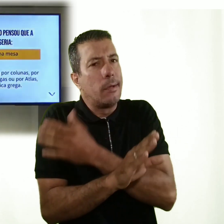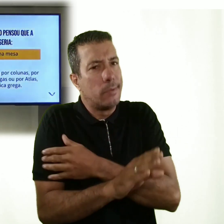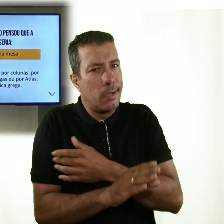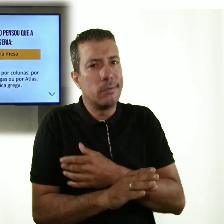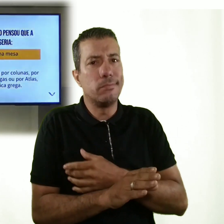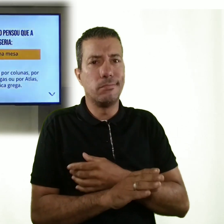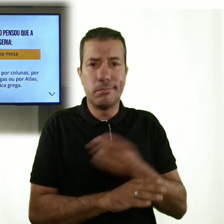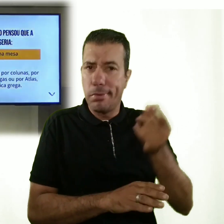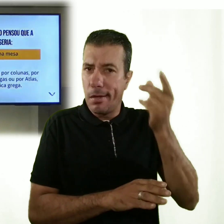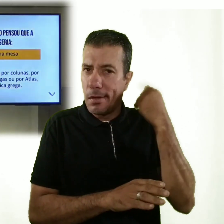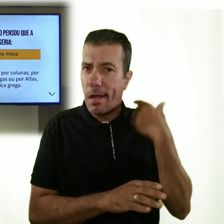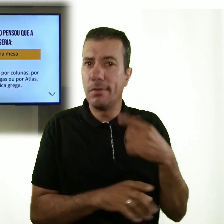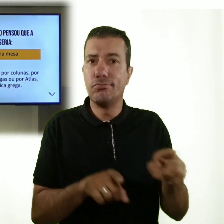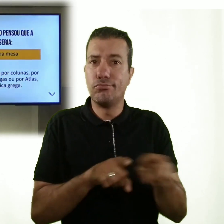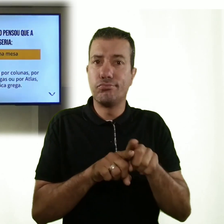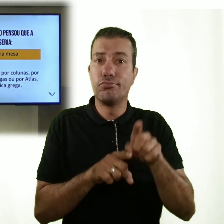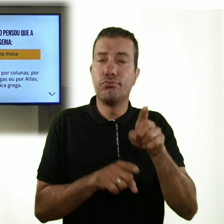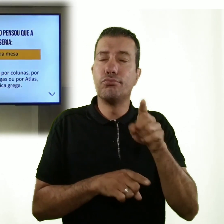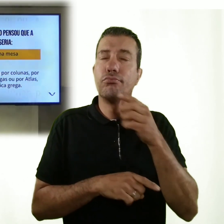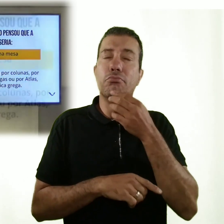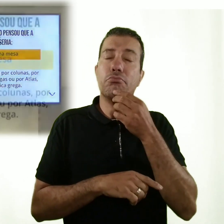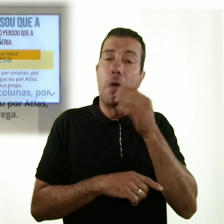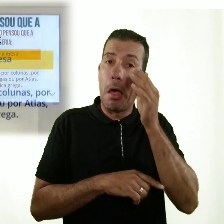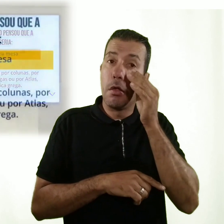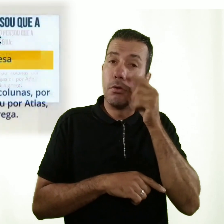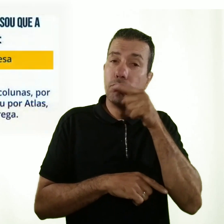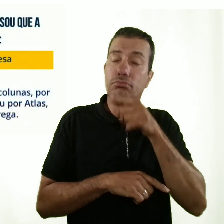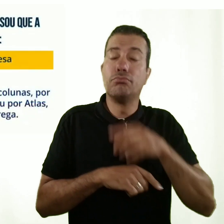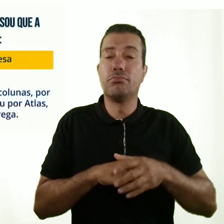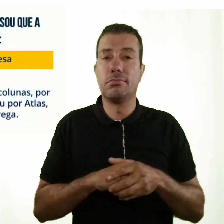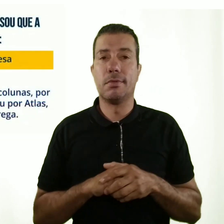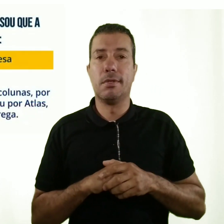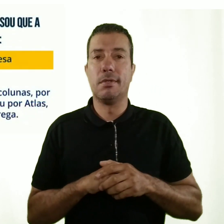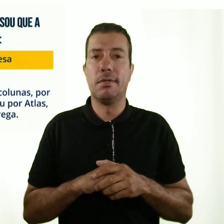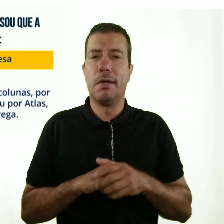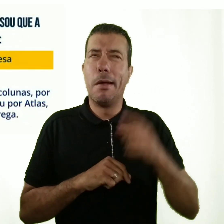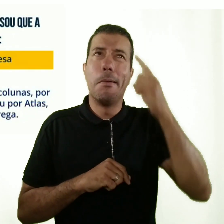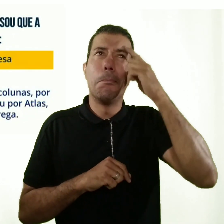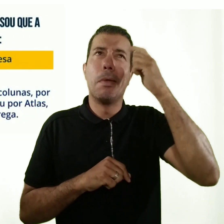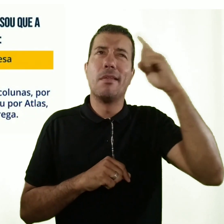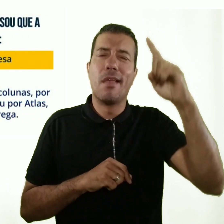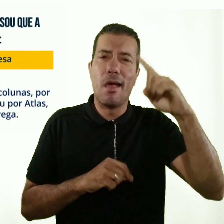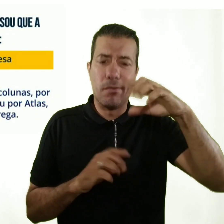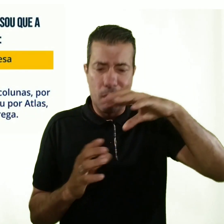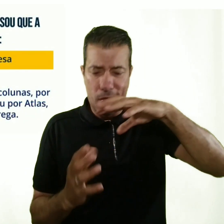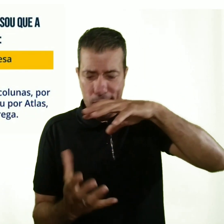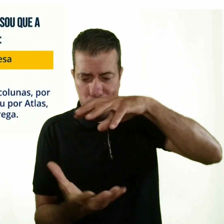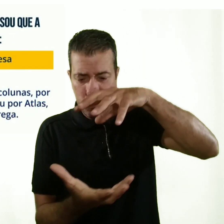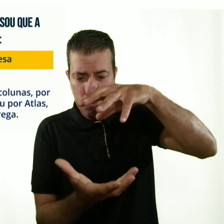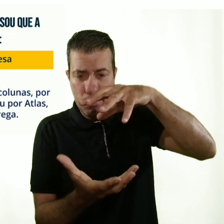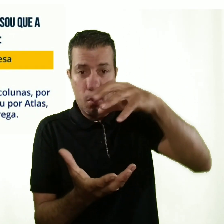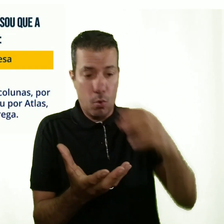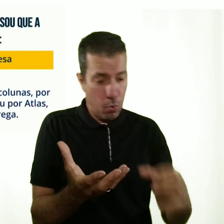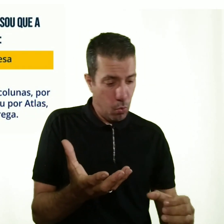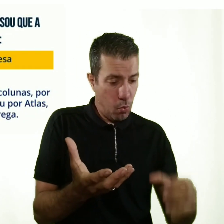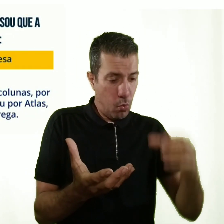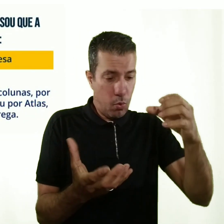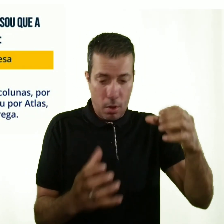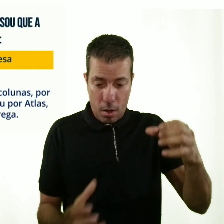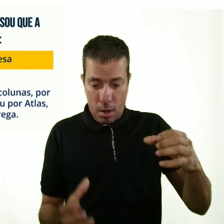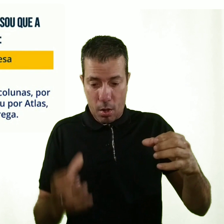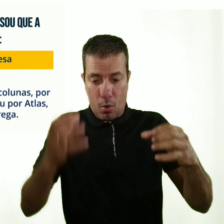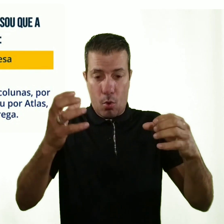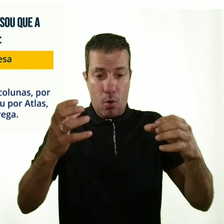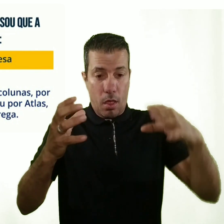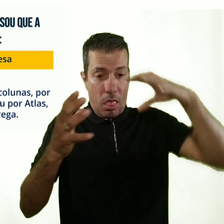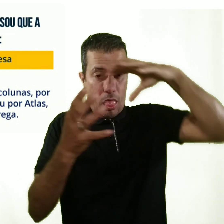Outra coisa que me chamou a atenção, pensava-se que a Terra era sustentada por colunas, por elefantes,